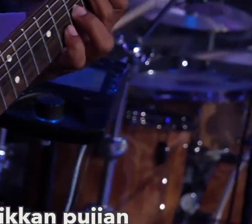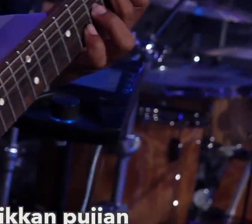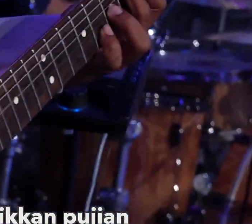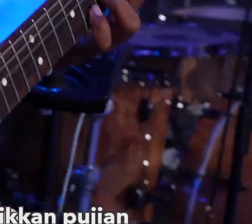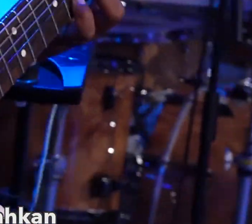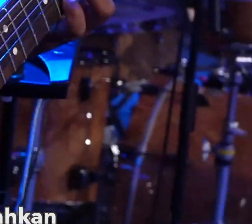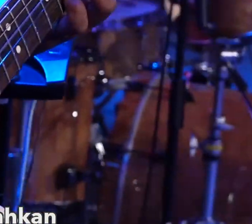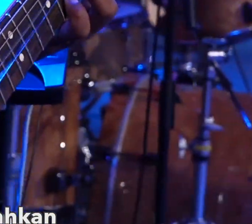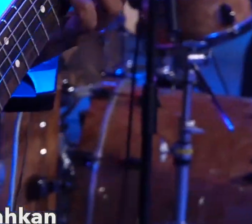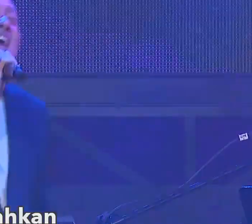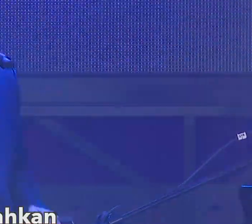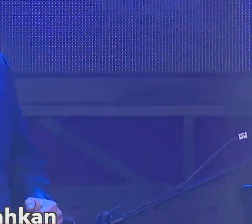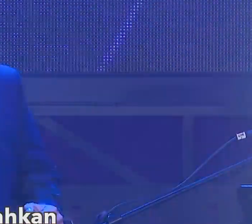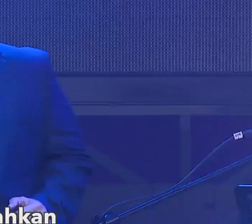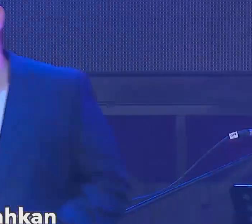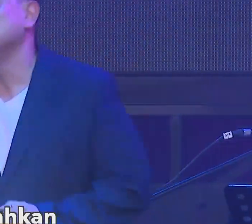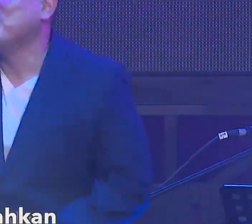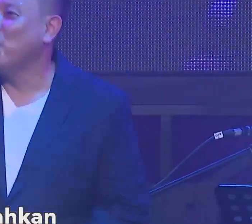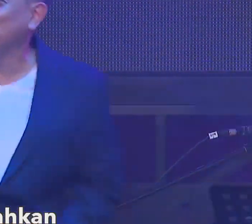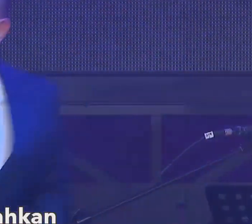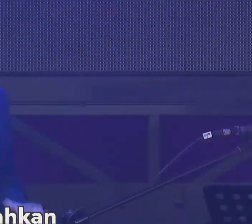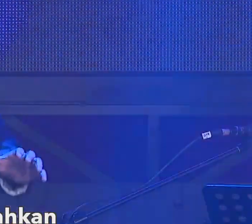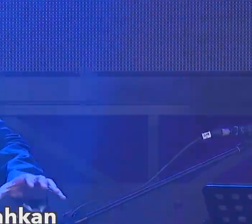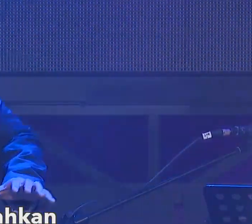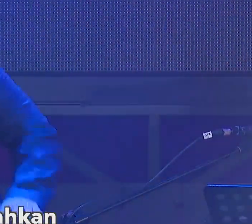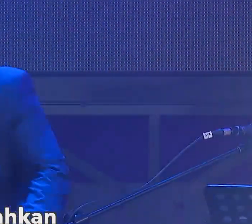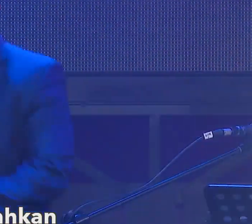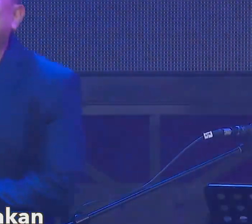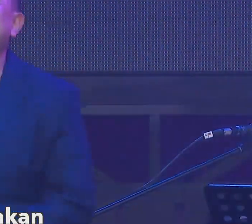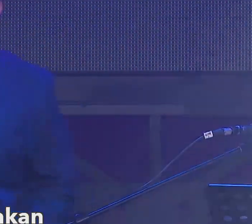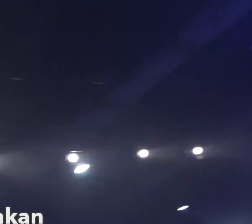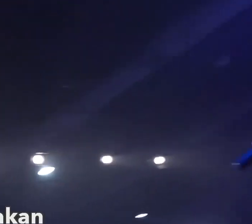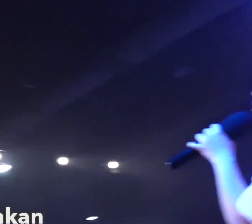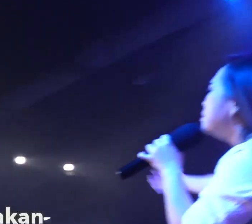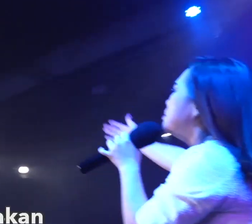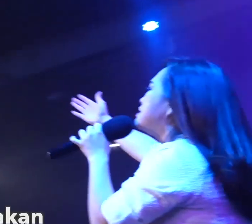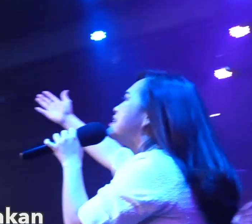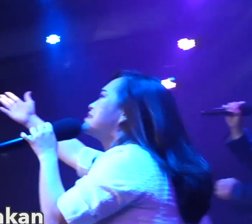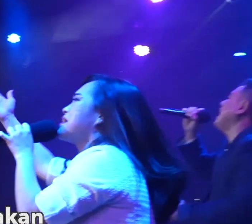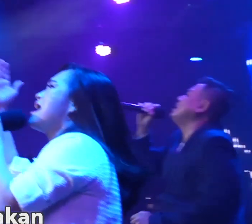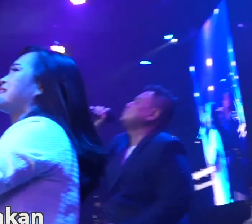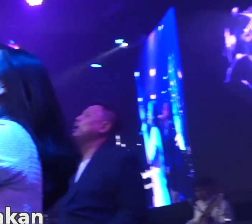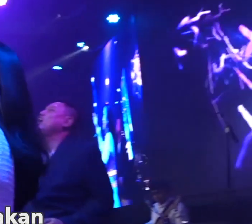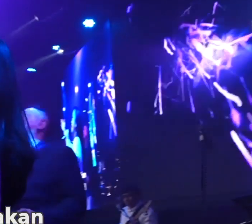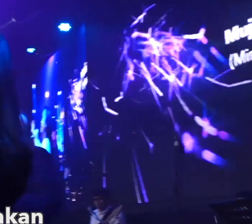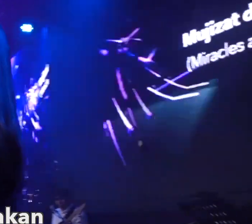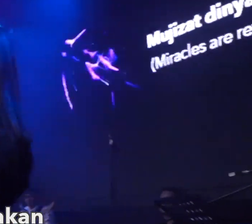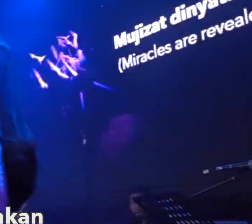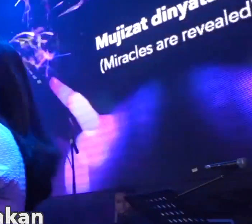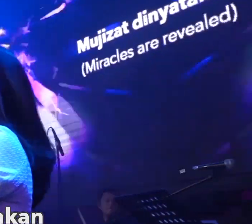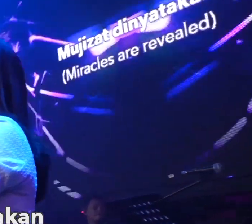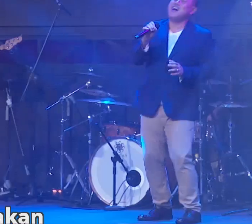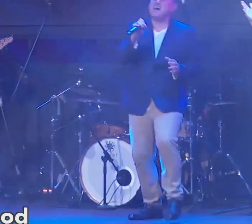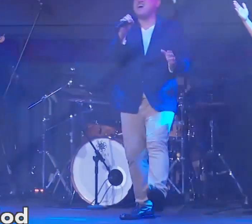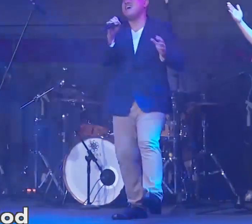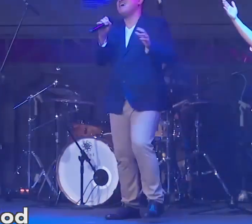menaikkan pujian, belenggu dipatahkan, mujizat